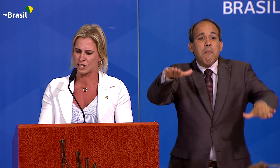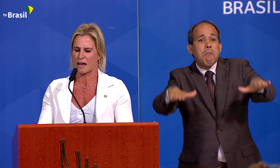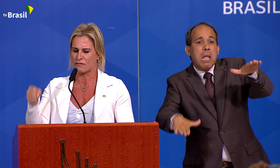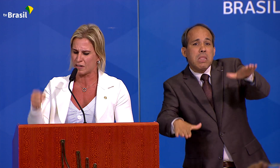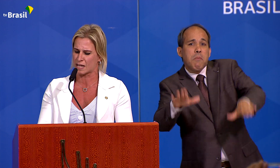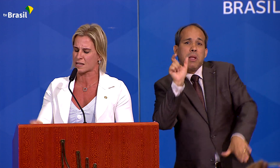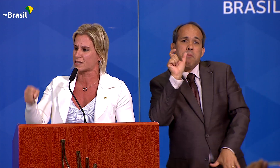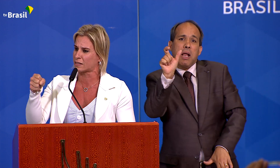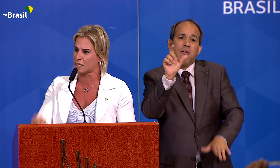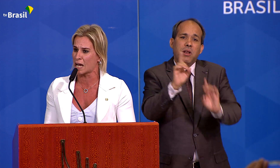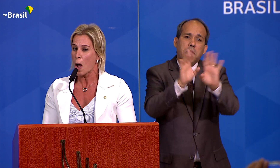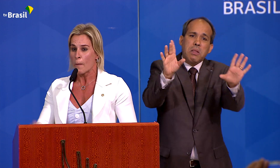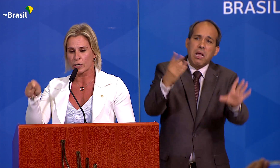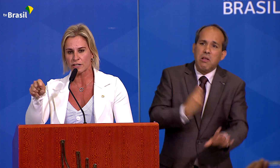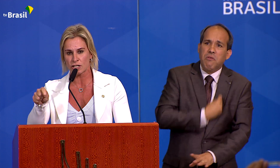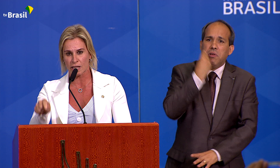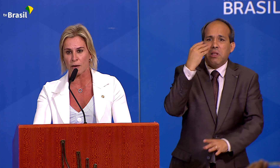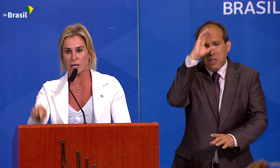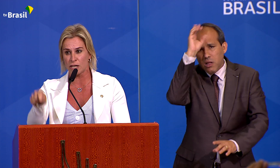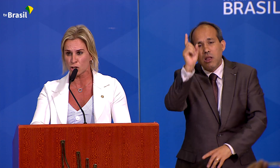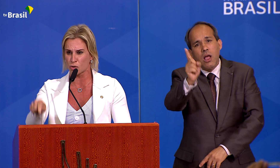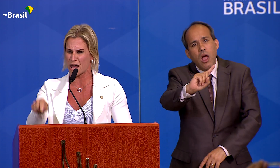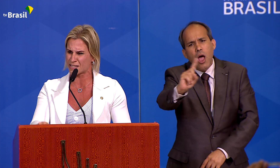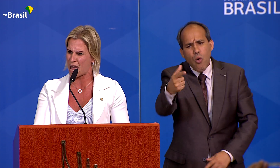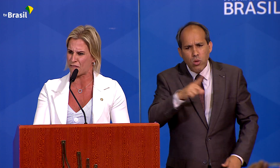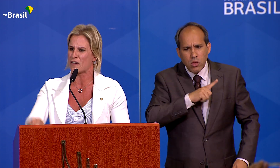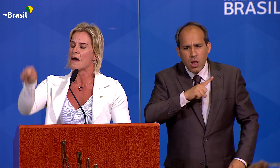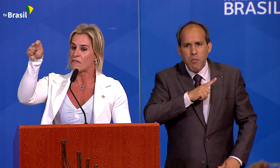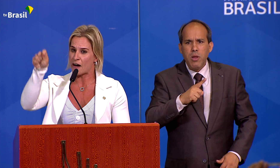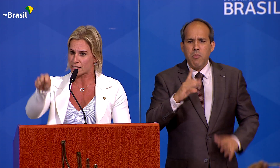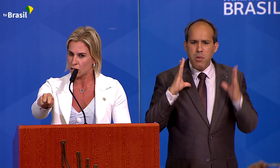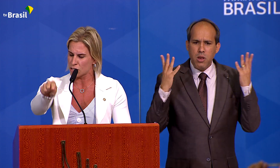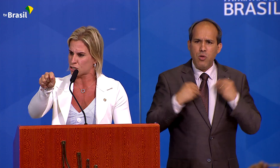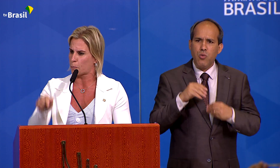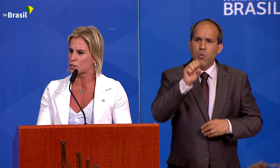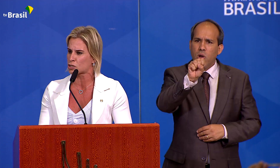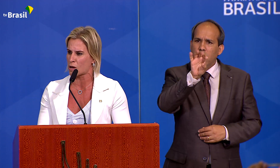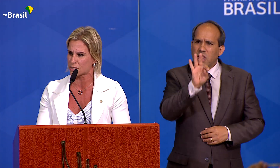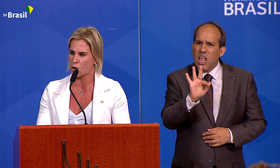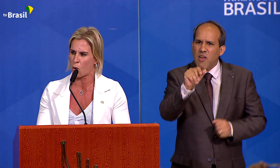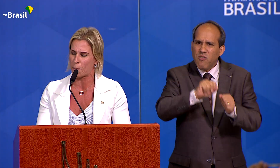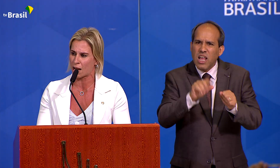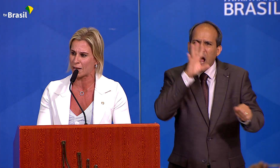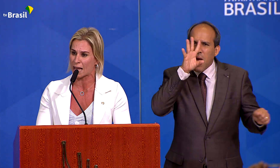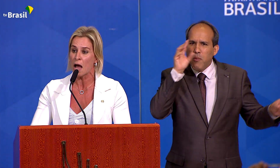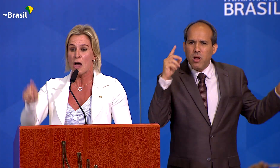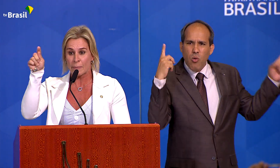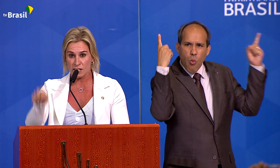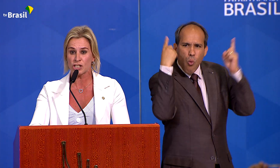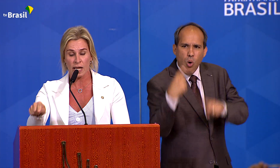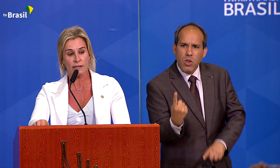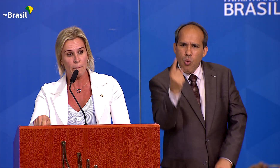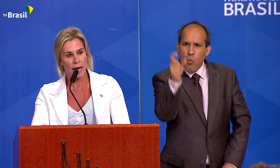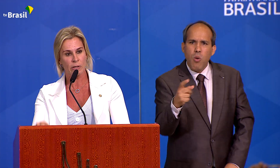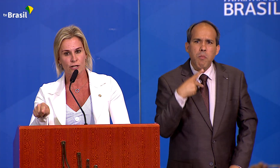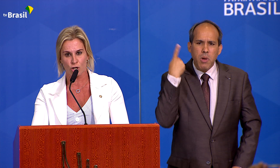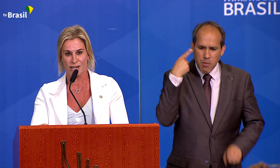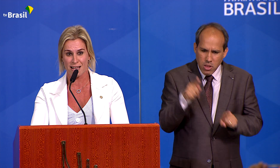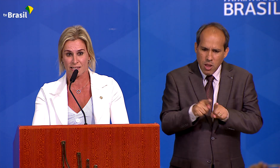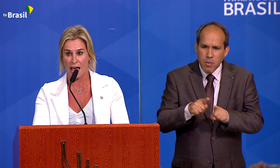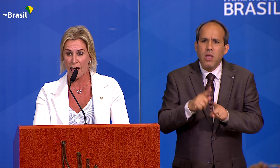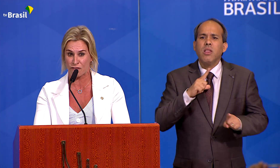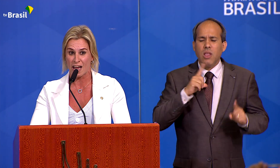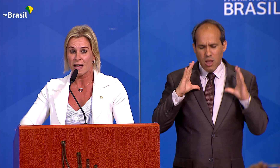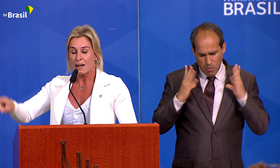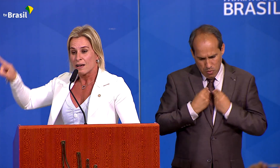o termo da Liberdade da vida da Cidadania porque a gente tem Ministro do STF fazendo esse tipo de situação com o parlamentar mas a gente tem também